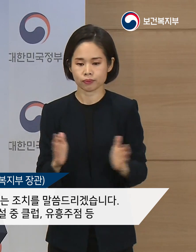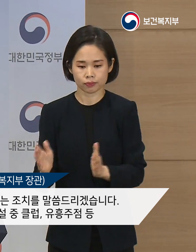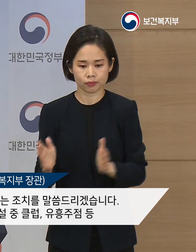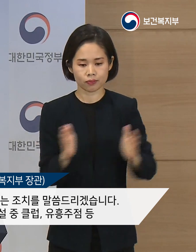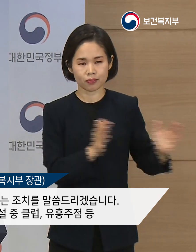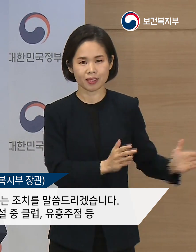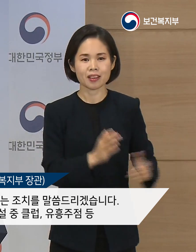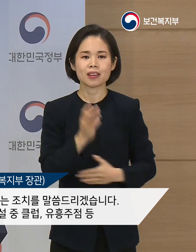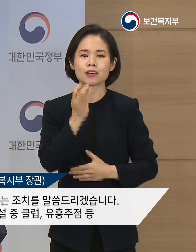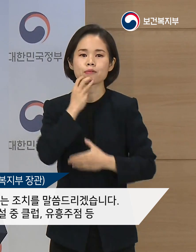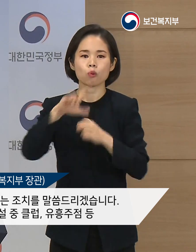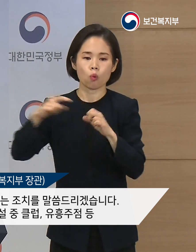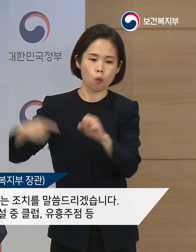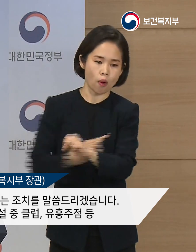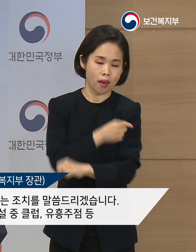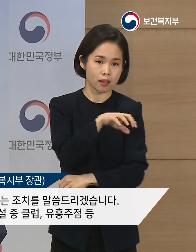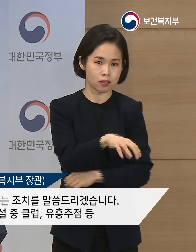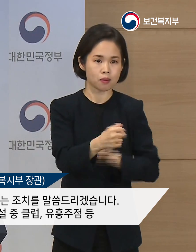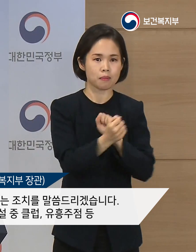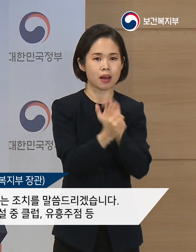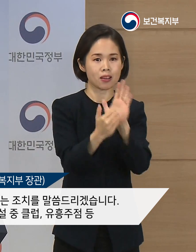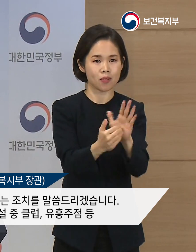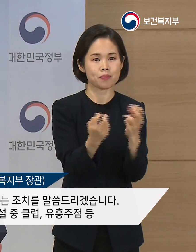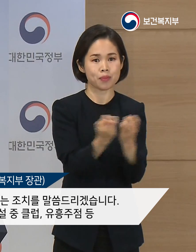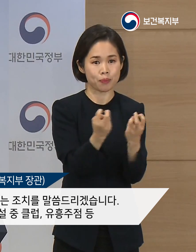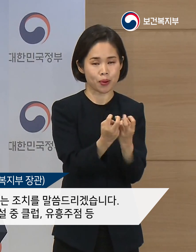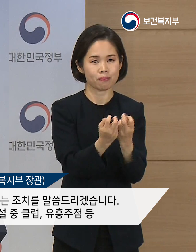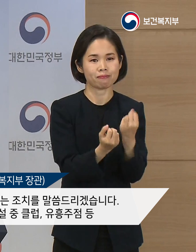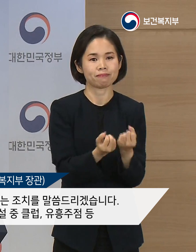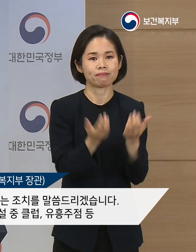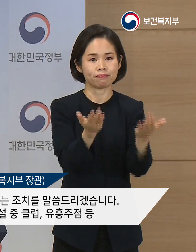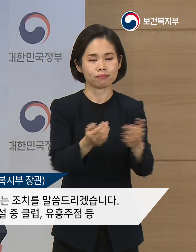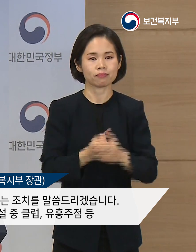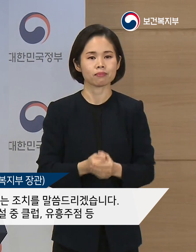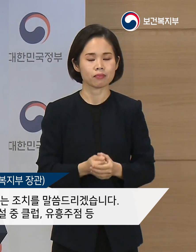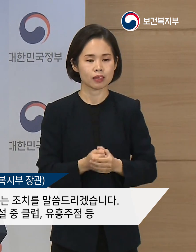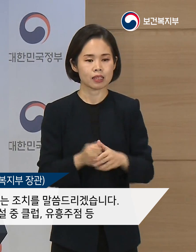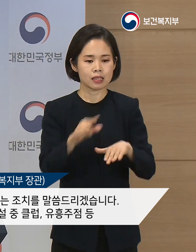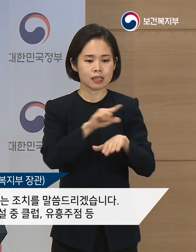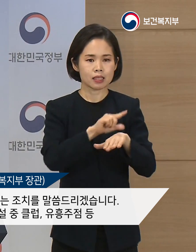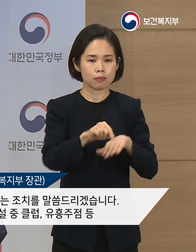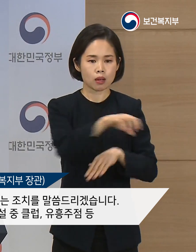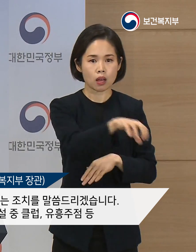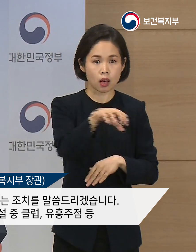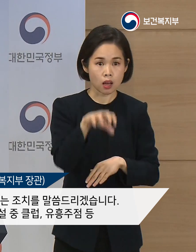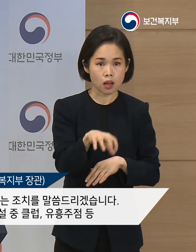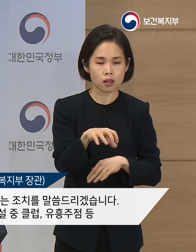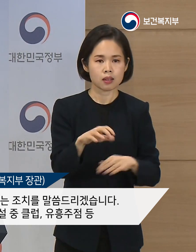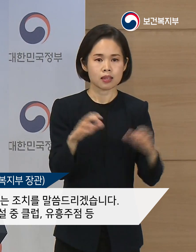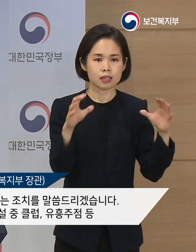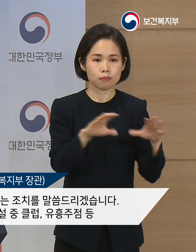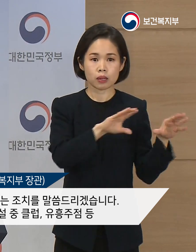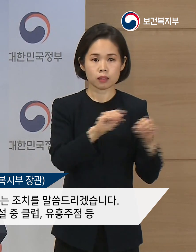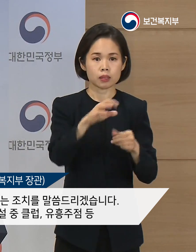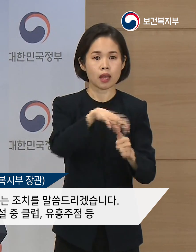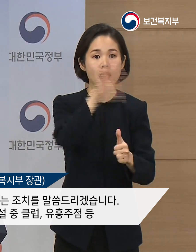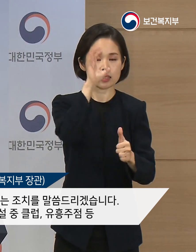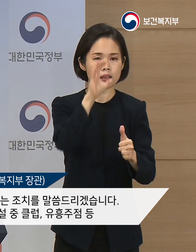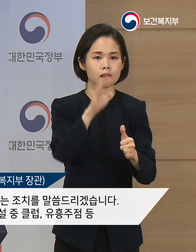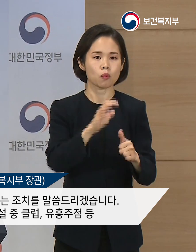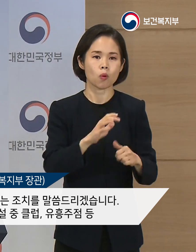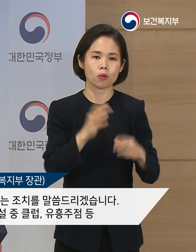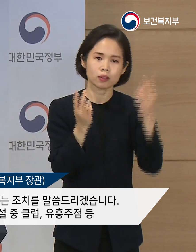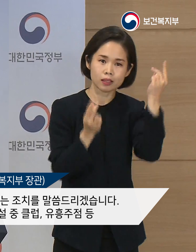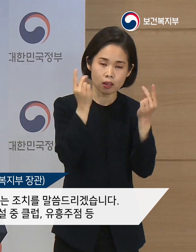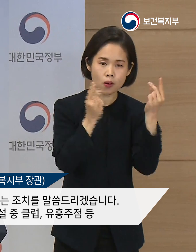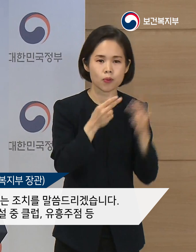마지막으로 비수도권 지역에 대해 적용되는 조치를 말씀드리겠습니다. 지자체별로 집합금지를 해제한